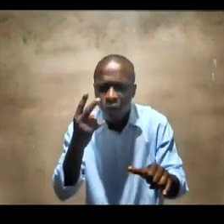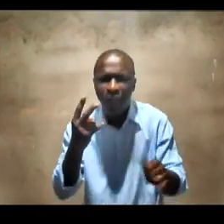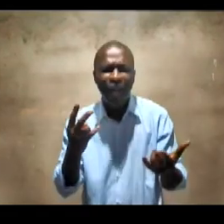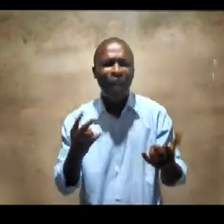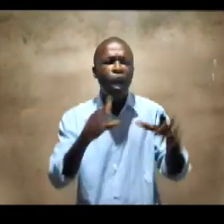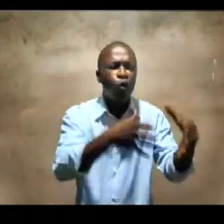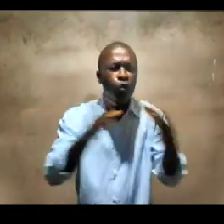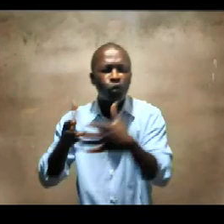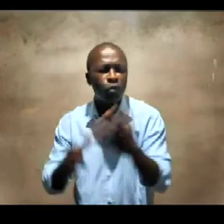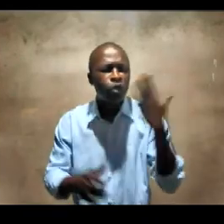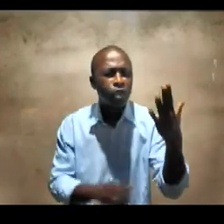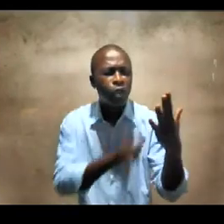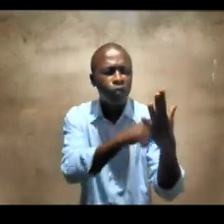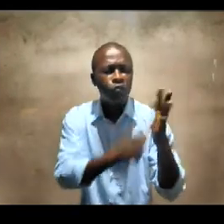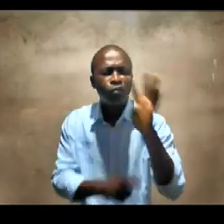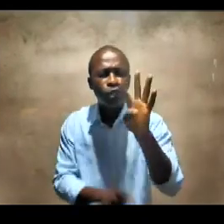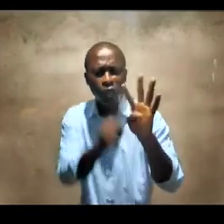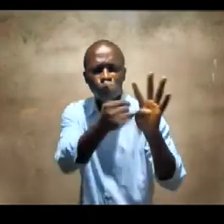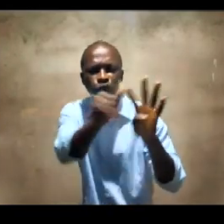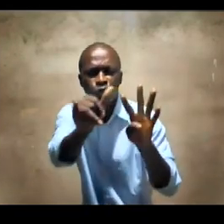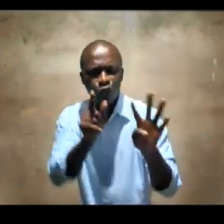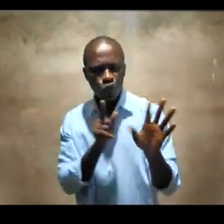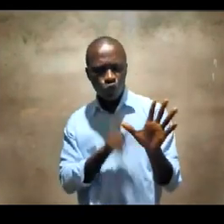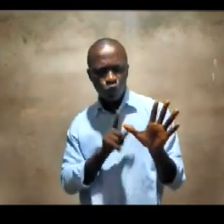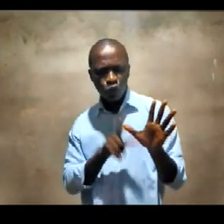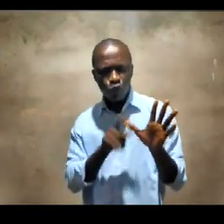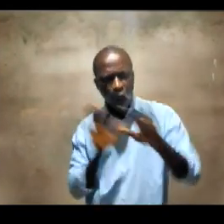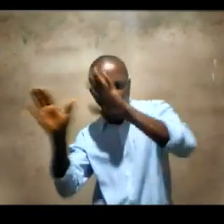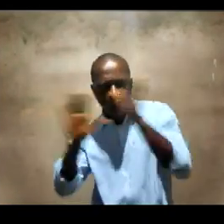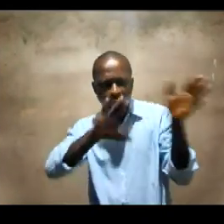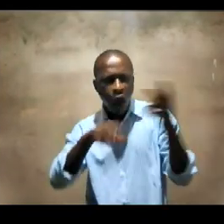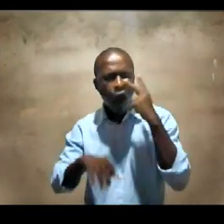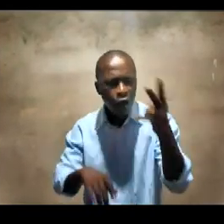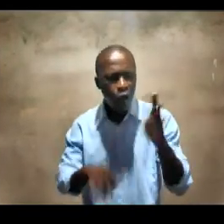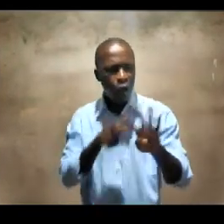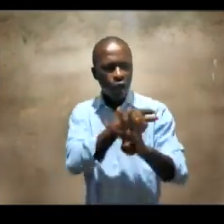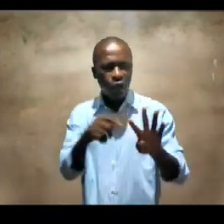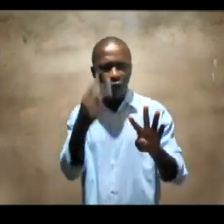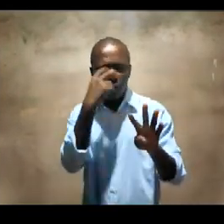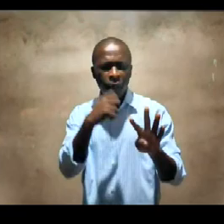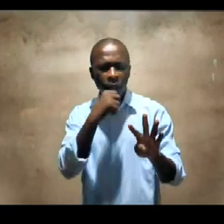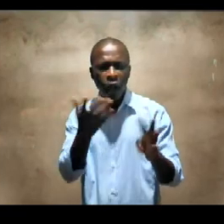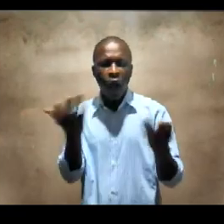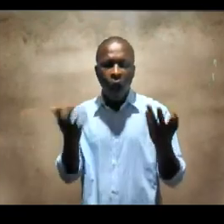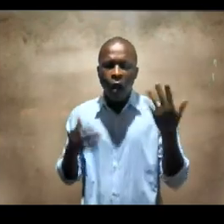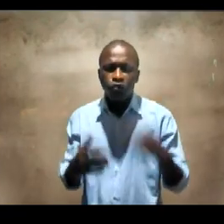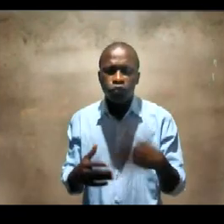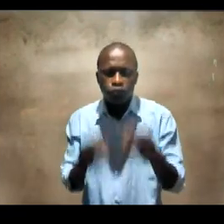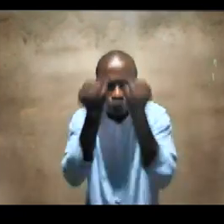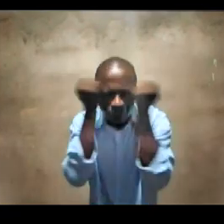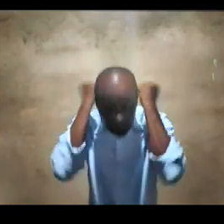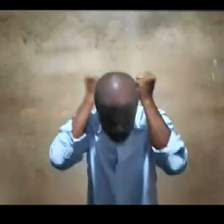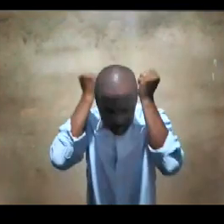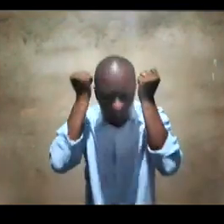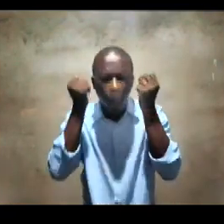gardien est voyant et les 4 joueurs de champ de chaque équipe, on a tous un bandeau sur les yeux. parce que parmi nous, il y a des mâles et des non-voyants. Donc